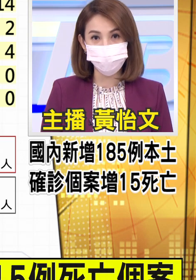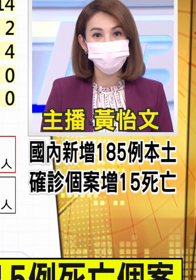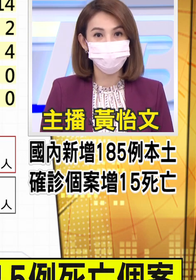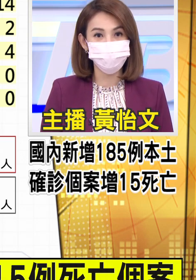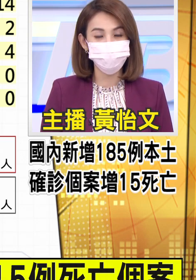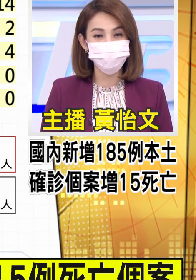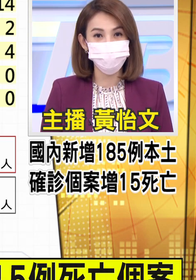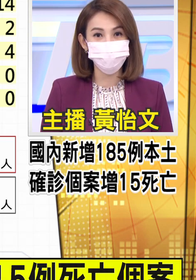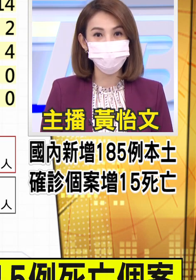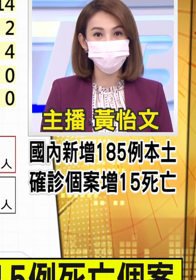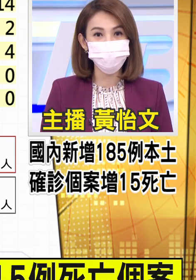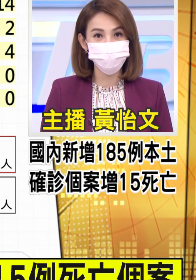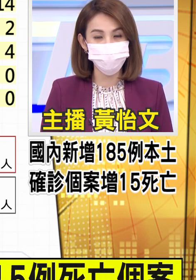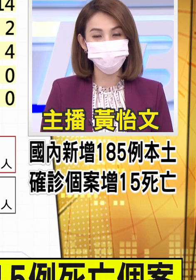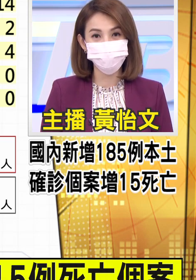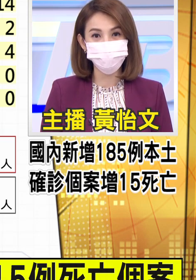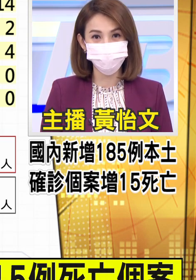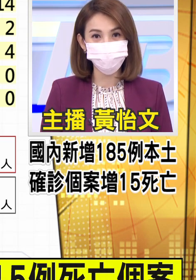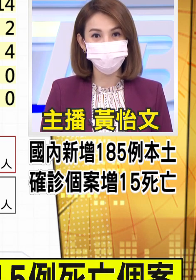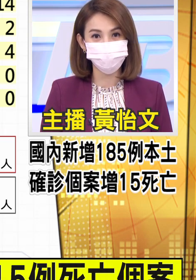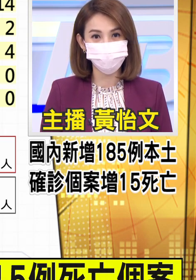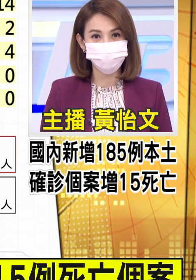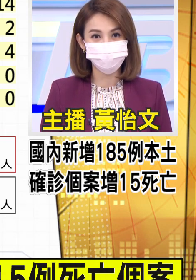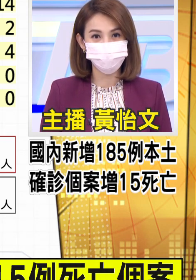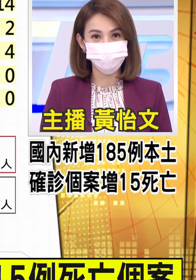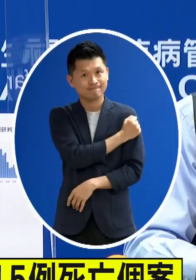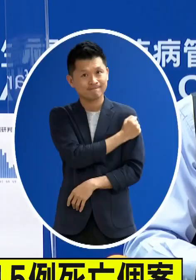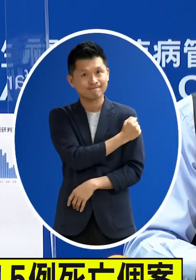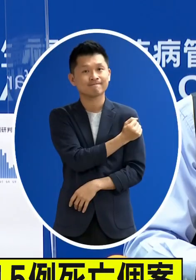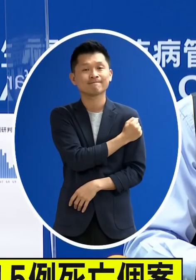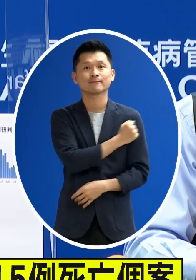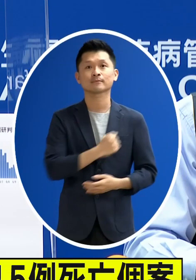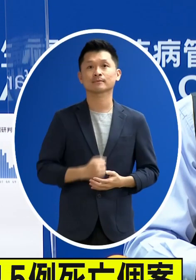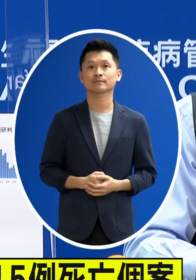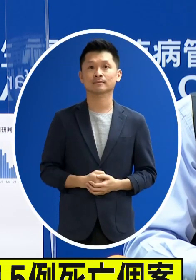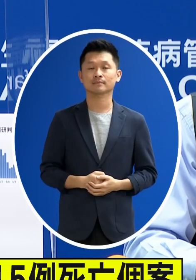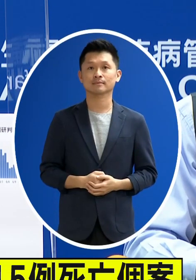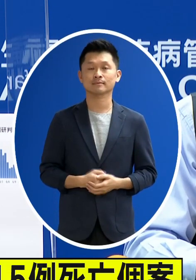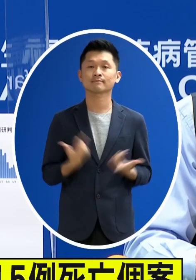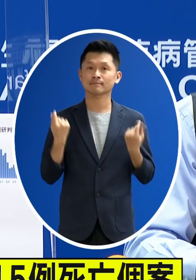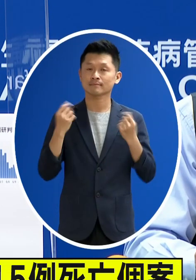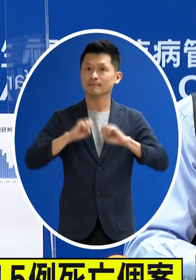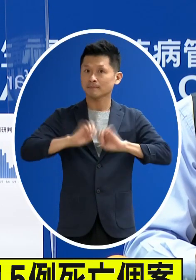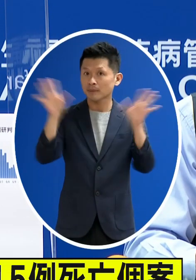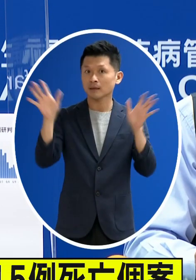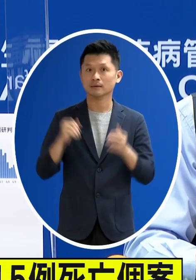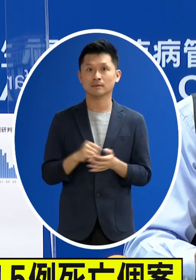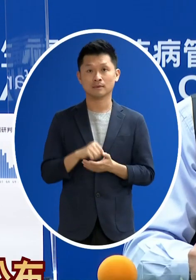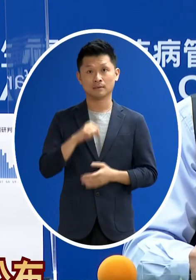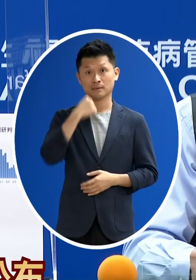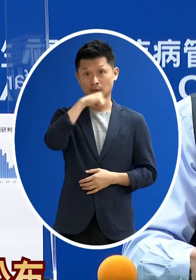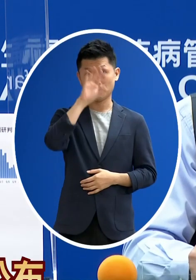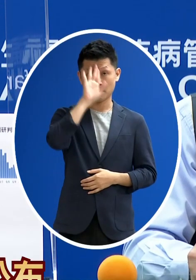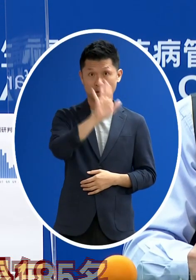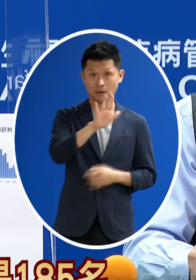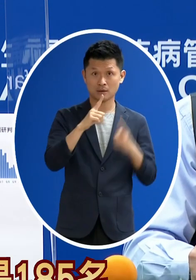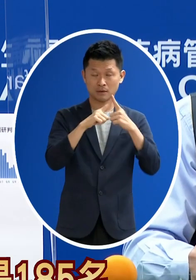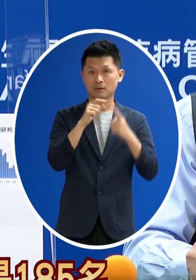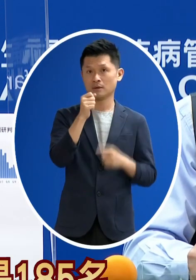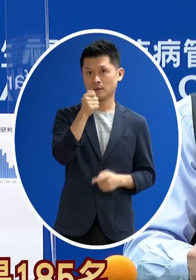有渐缓？来听指挥官陈时中的说明。 那我们今天还是要公布，就是说有本土的案例